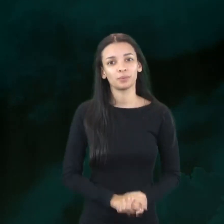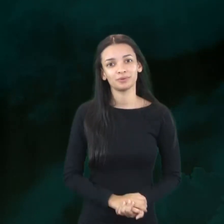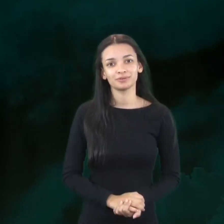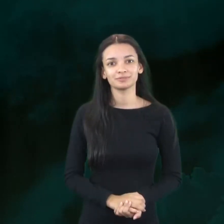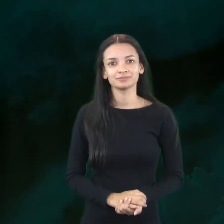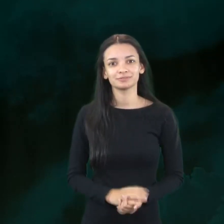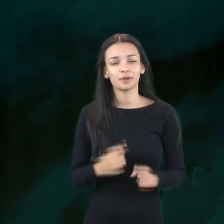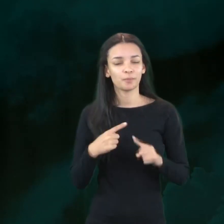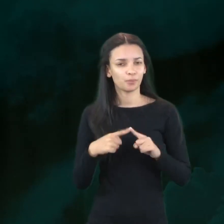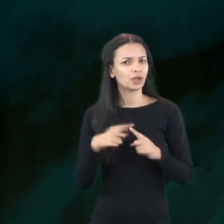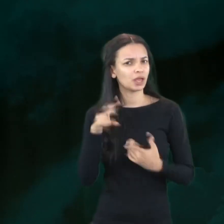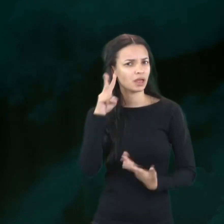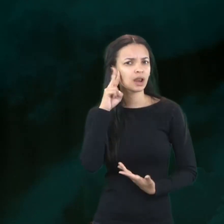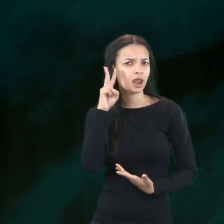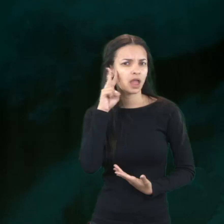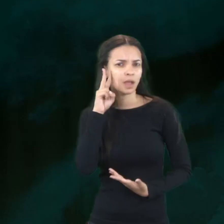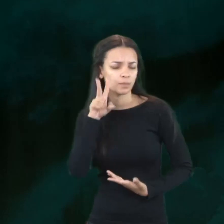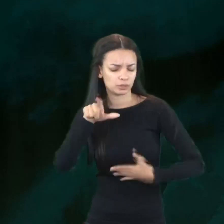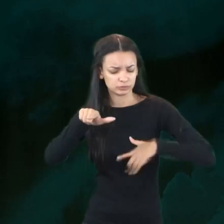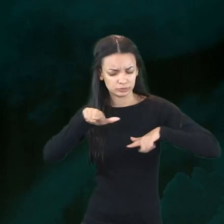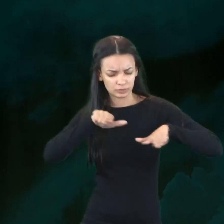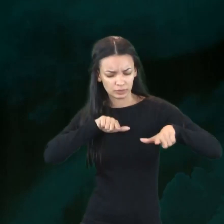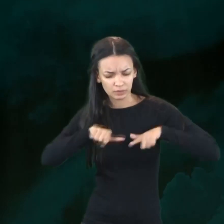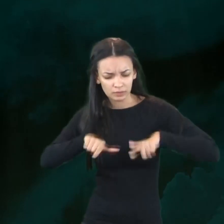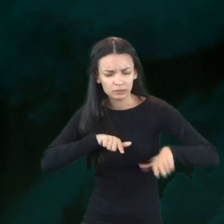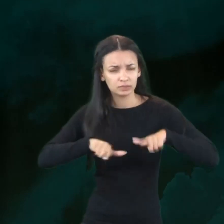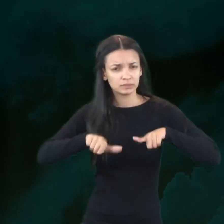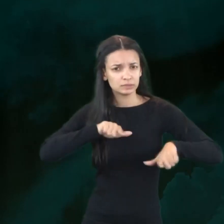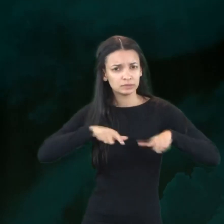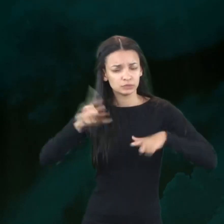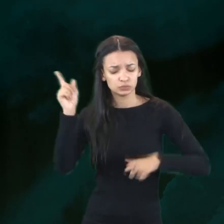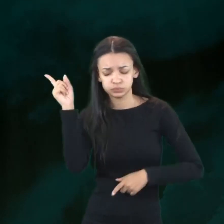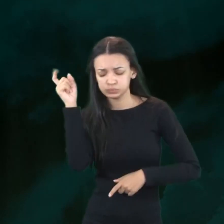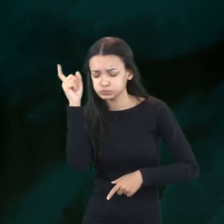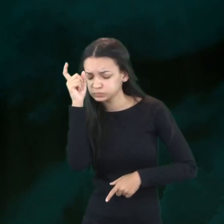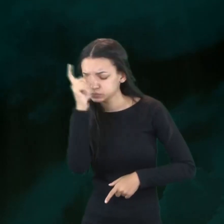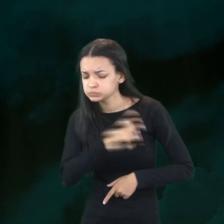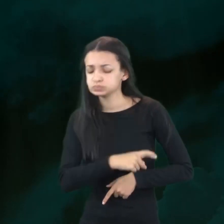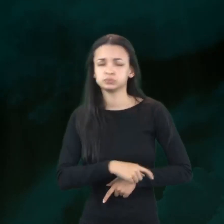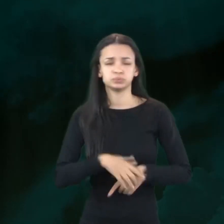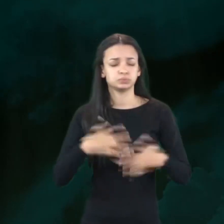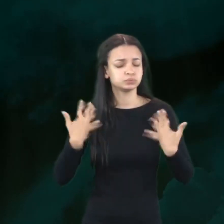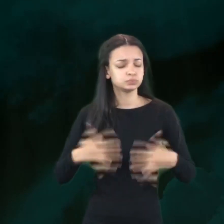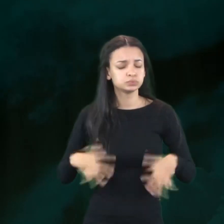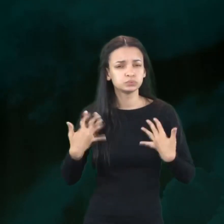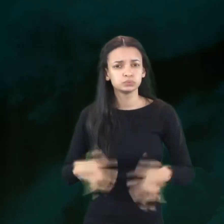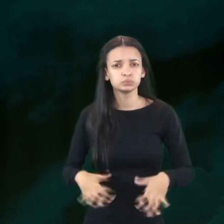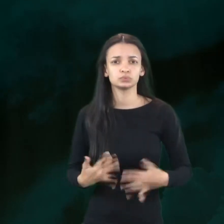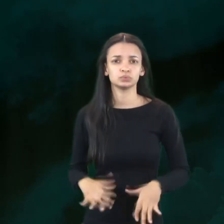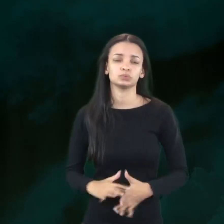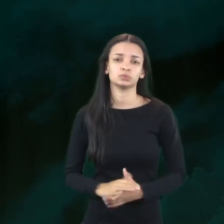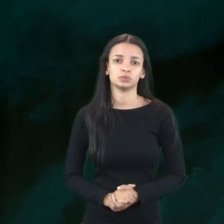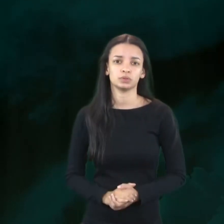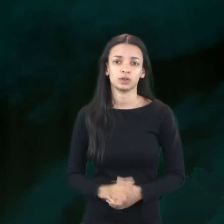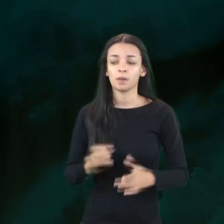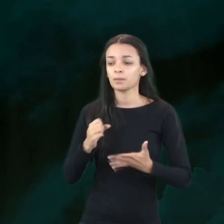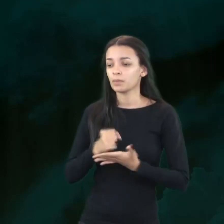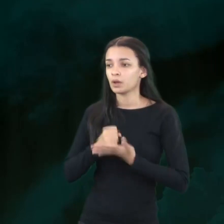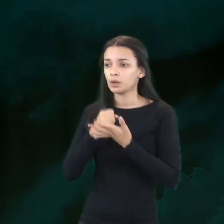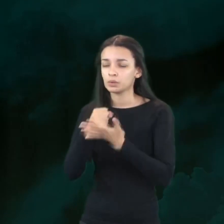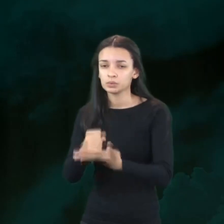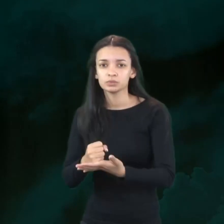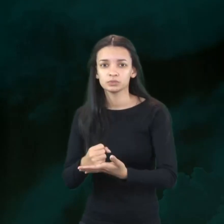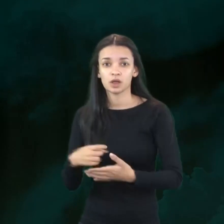nosso labor e fadiga, e de como noite e dia, labutando para não vivemos à custa de nenhum de vós, vos clamamos o